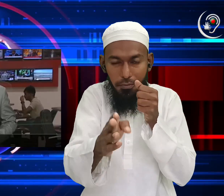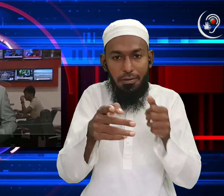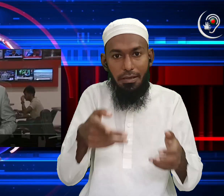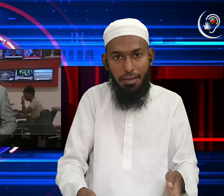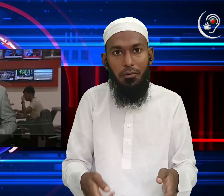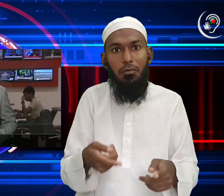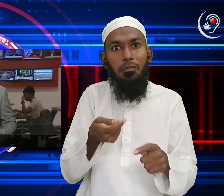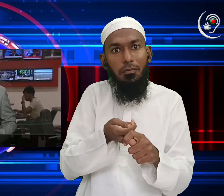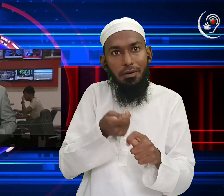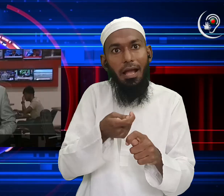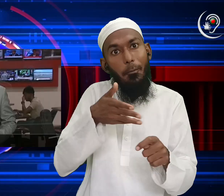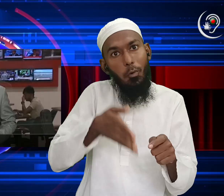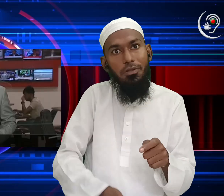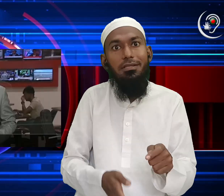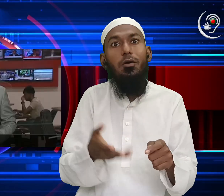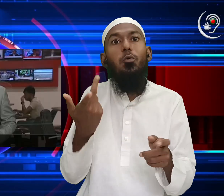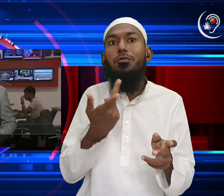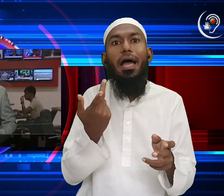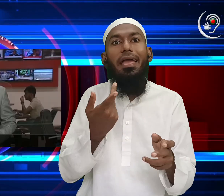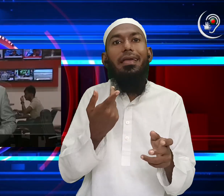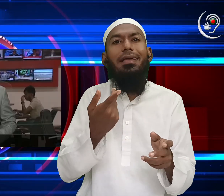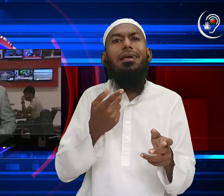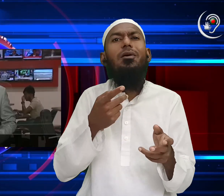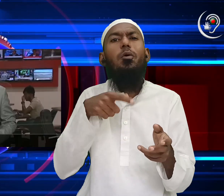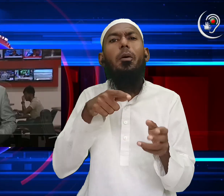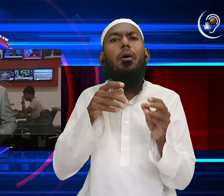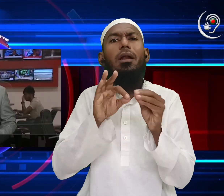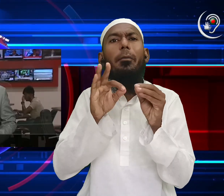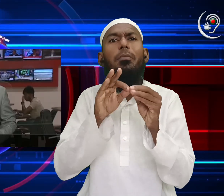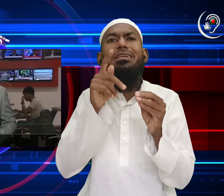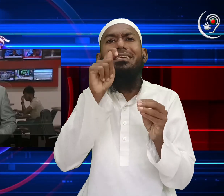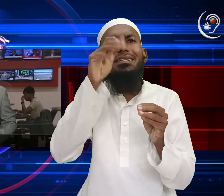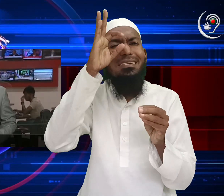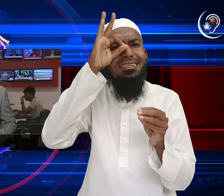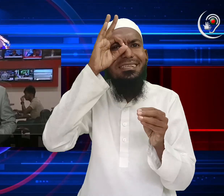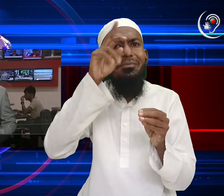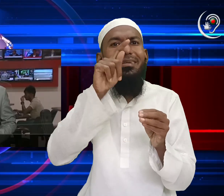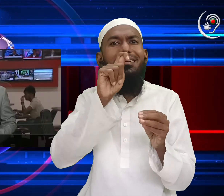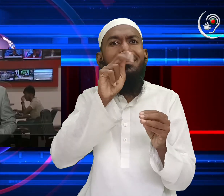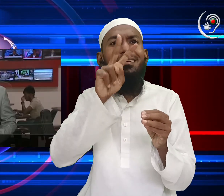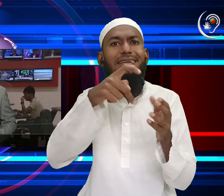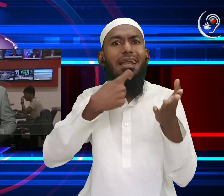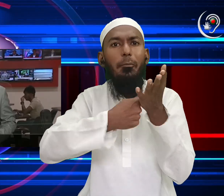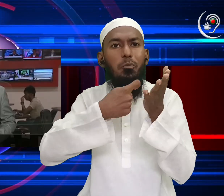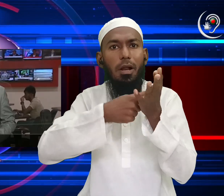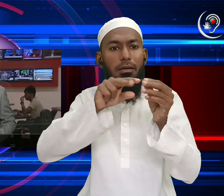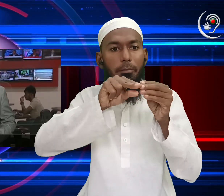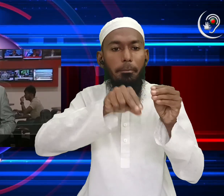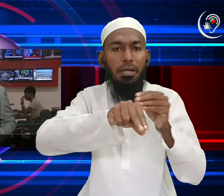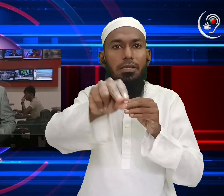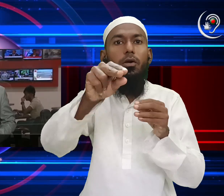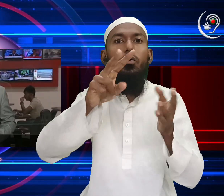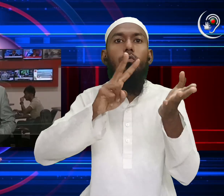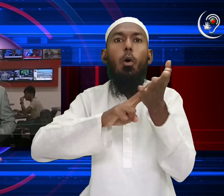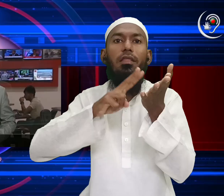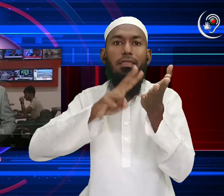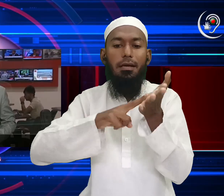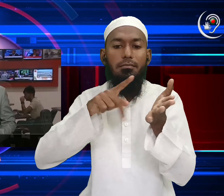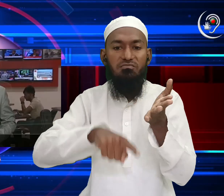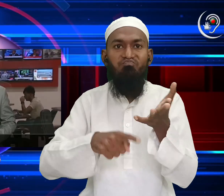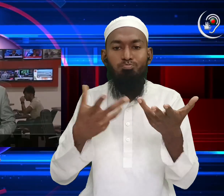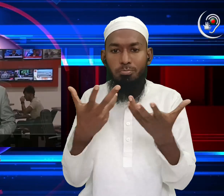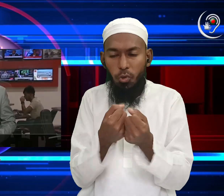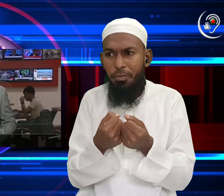এলাকায় শুরু হবে প্রথম ভূগর্ভস্থ মেট্রো স্টেশন নির্মাণের কাজ। প্রকল্পের কাজ জোরে সোরে চললেও ভূমি অধিগ্রহণ নিয়ে তৈরি হয়েছে কিছু